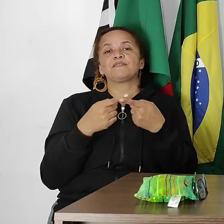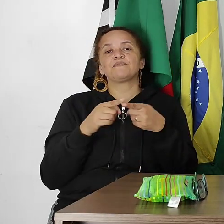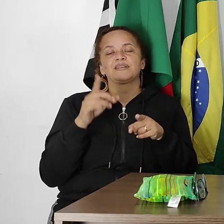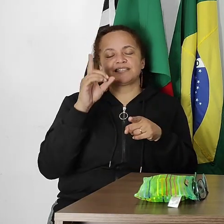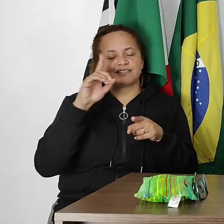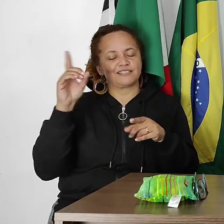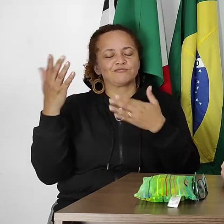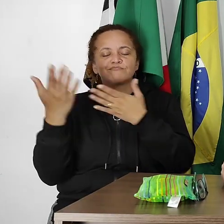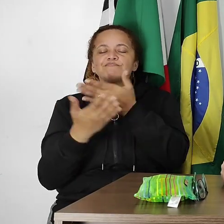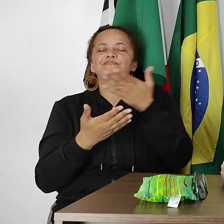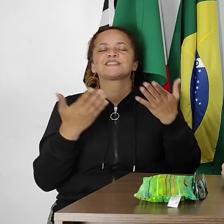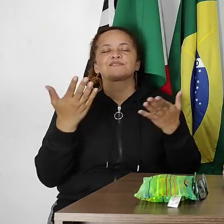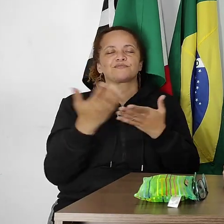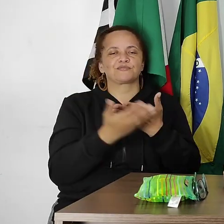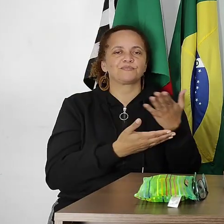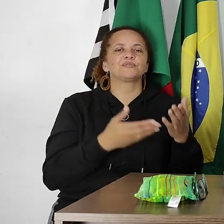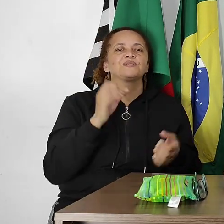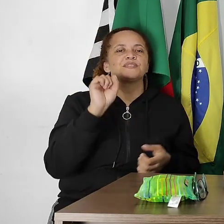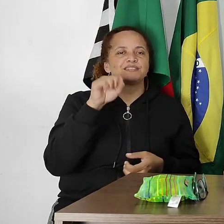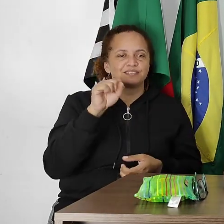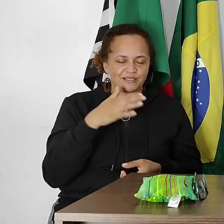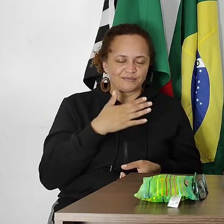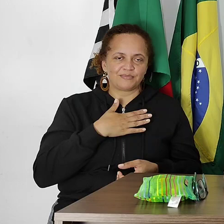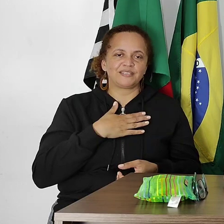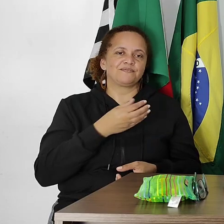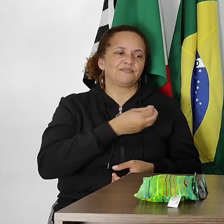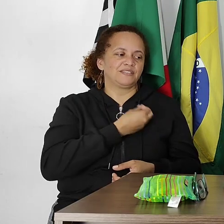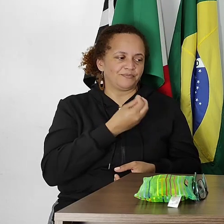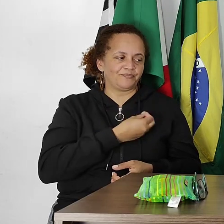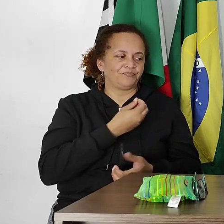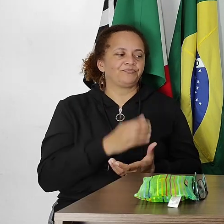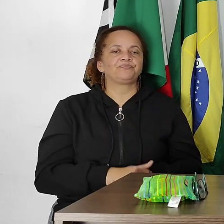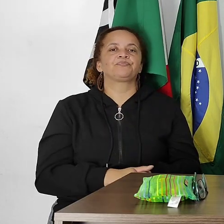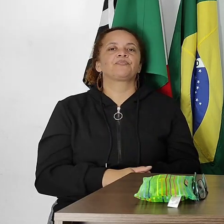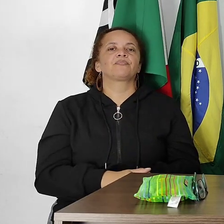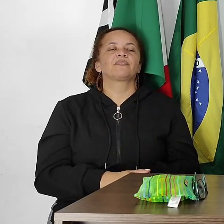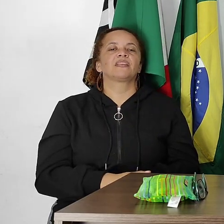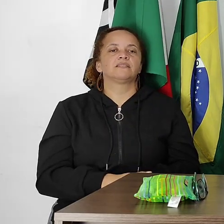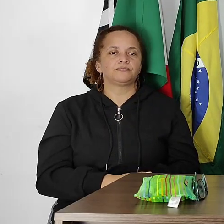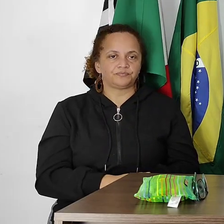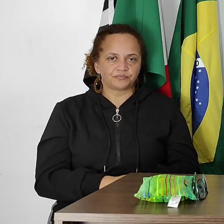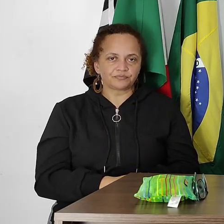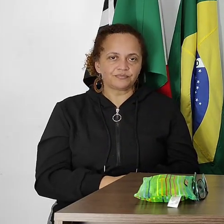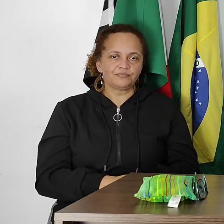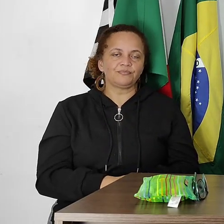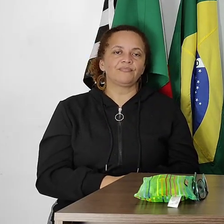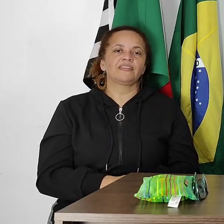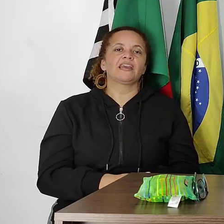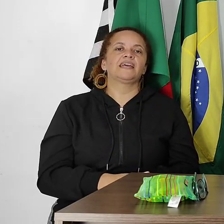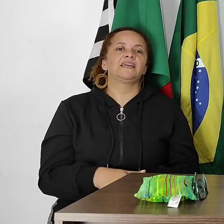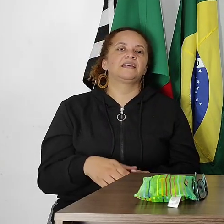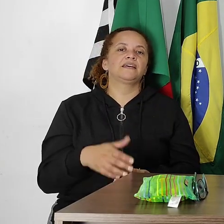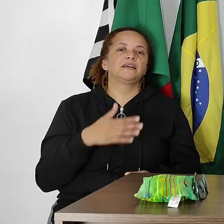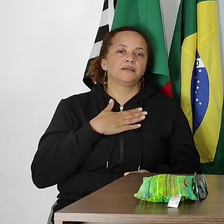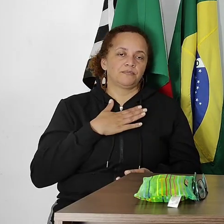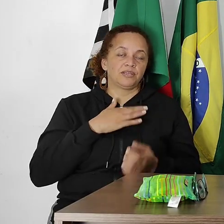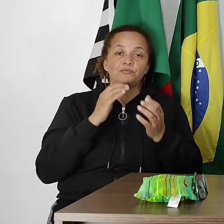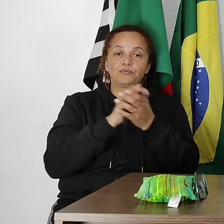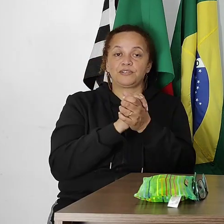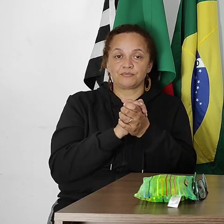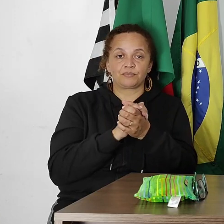começou a mudar a nossa história, né? Dionísio saiu do semiaberto, né? E nisso eu já